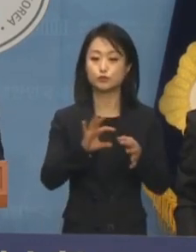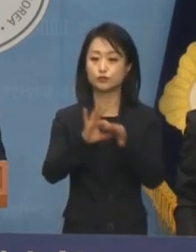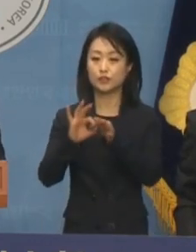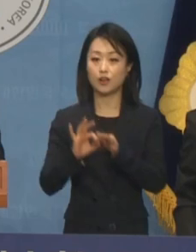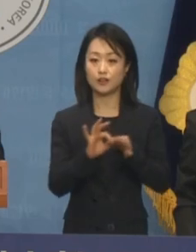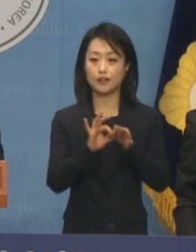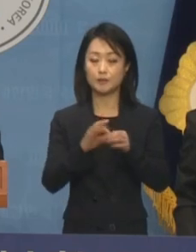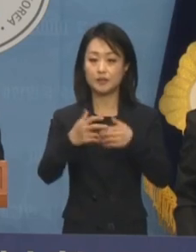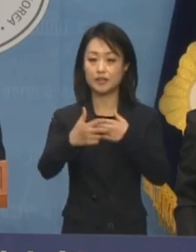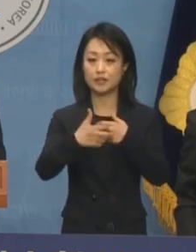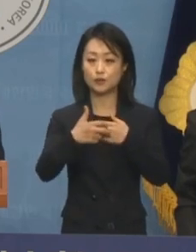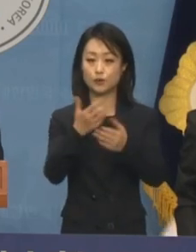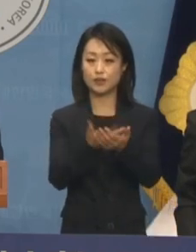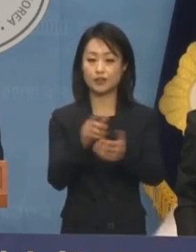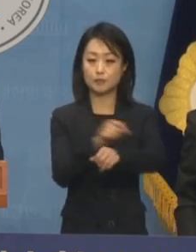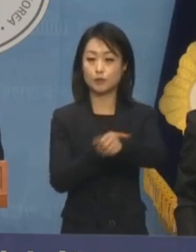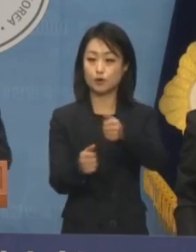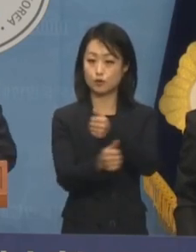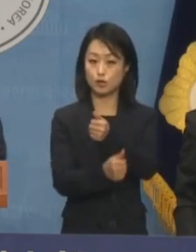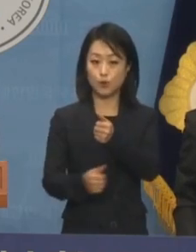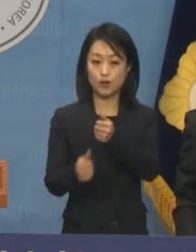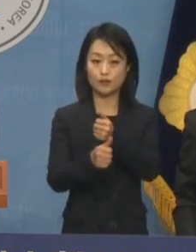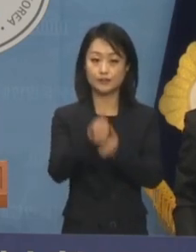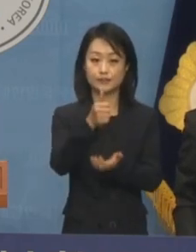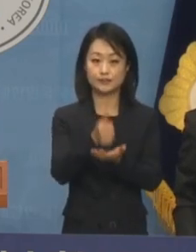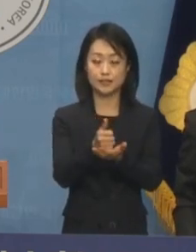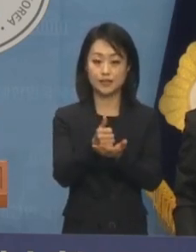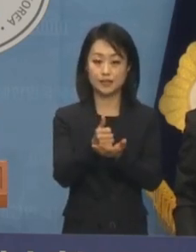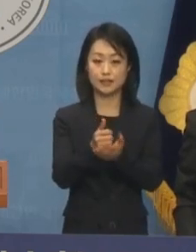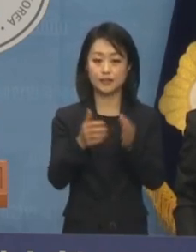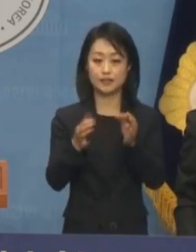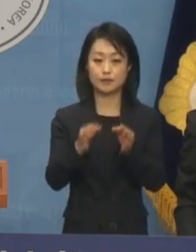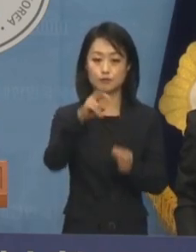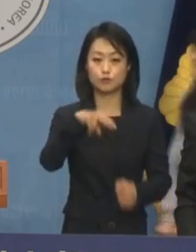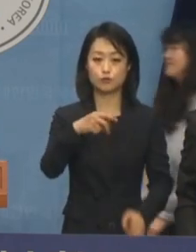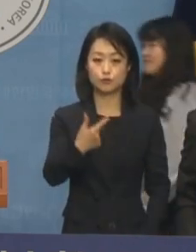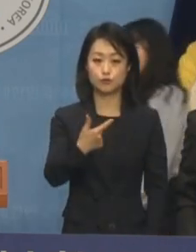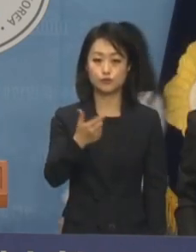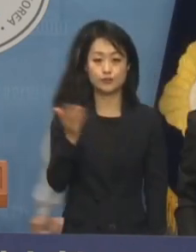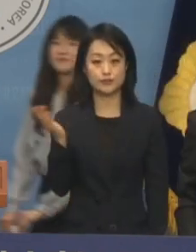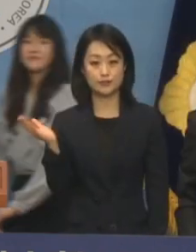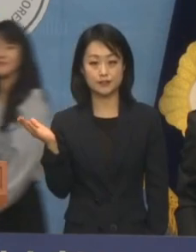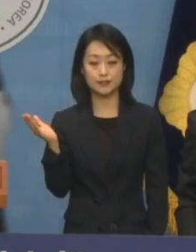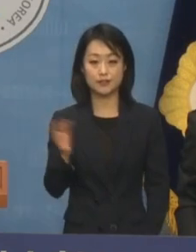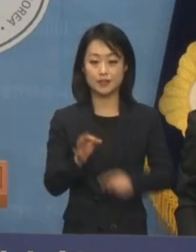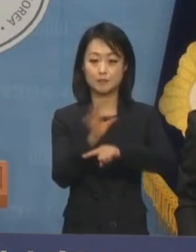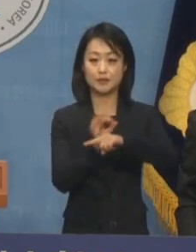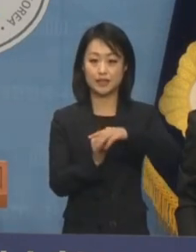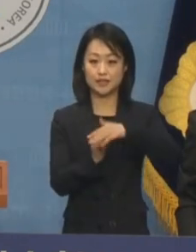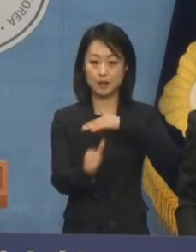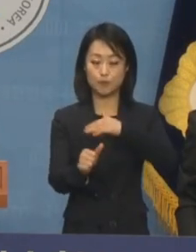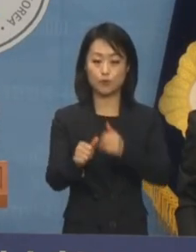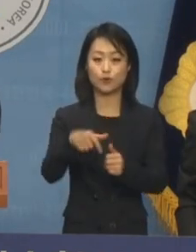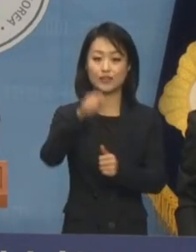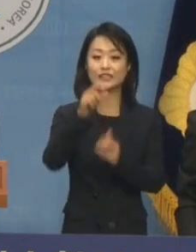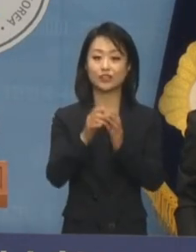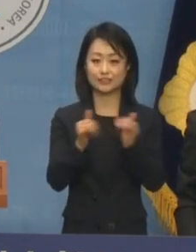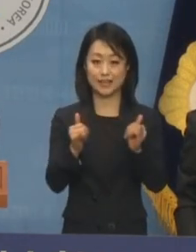더불어민주연합 의료개혁특별위원회 상임공동위원장 김윤 비례대표 국회의원 당선자입니다.